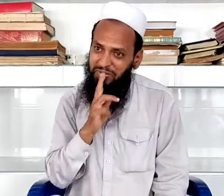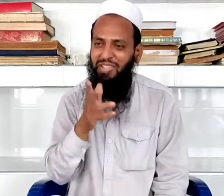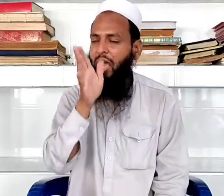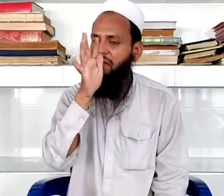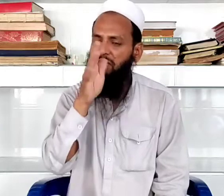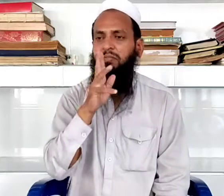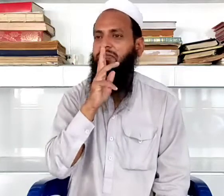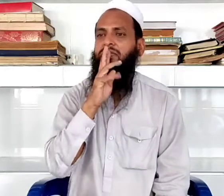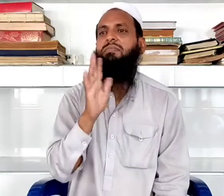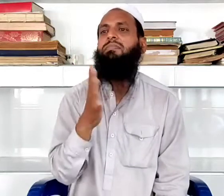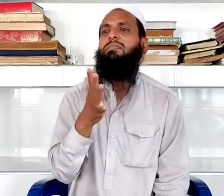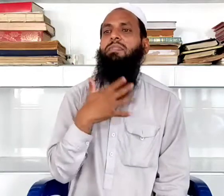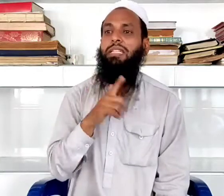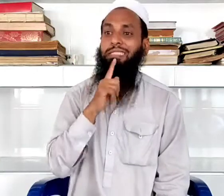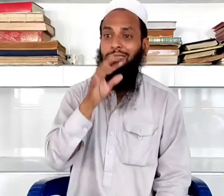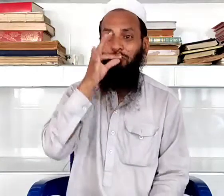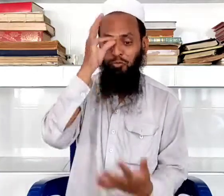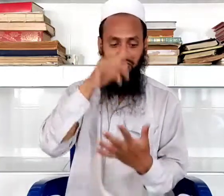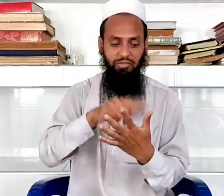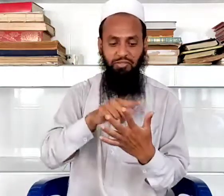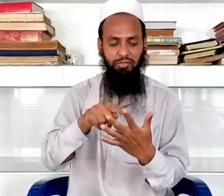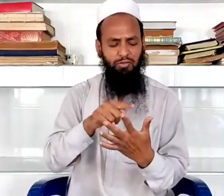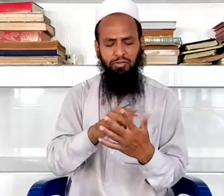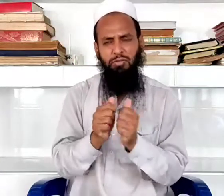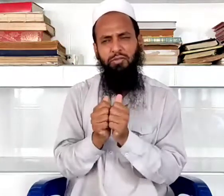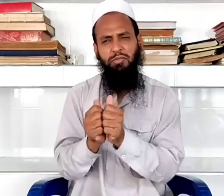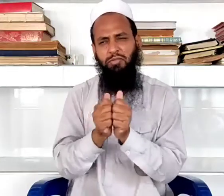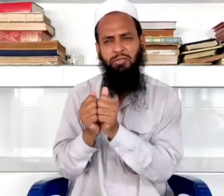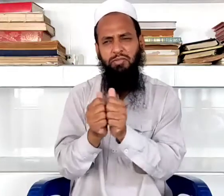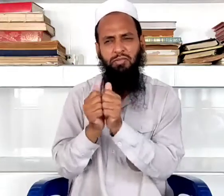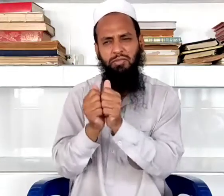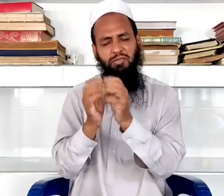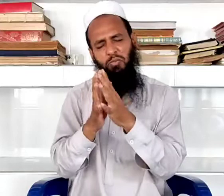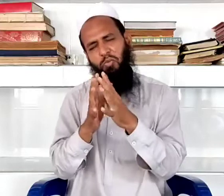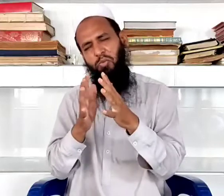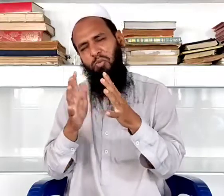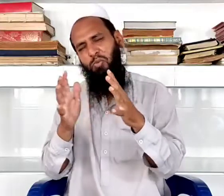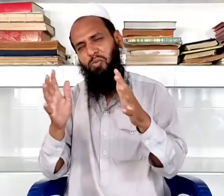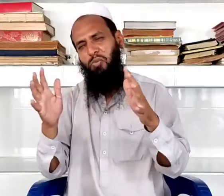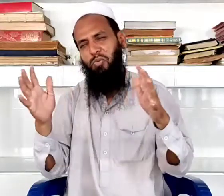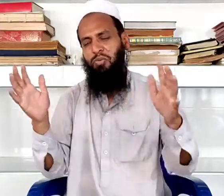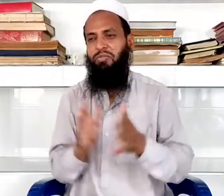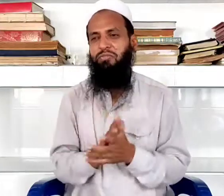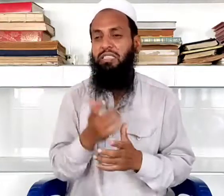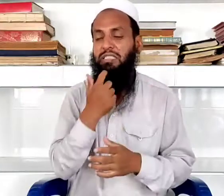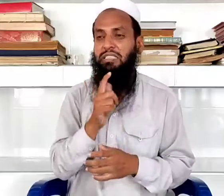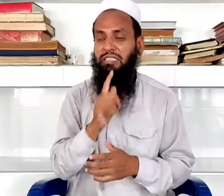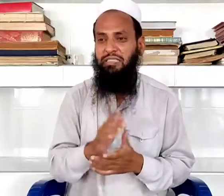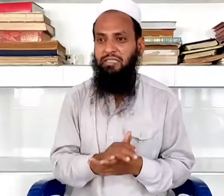ਵਕਤ ਜਨਾਬੇ ਨਬੀ ਕਰੀਮ ਸੱਲੱਲਾਹੁ ਅਲੈਹਿ ਵਸੱਲਮ ਨੇ ਫਰਮਾਇਆ, ਅਲੀ ਖੜੇ ਹੋ ਜਾਓ, ਹਮਦਾ ਖੜੇ ਹੋ ਜਾਓ।